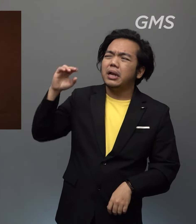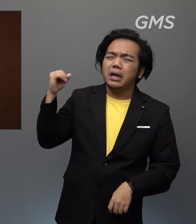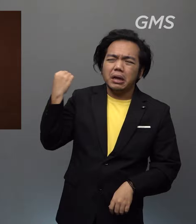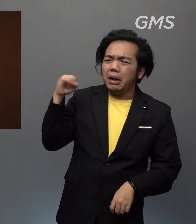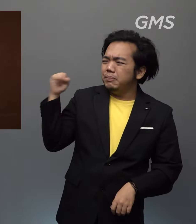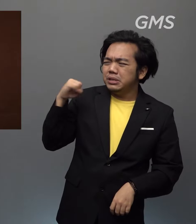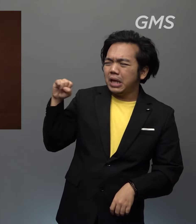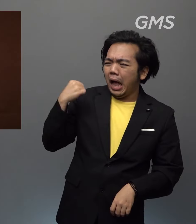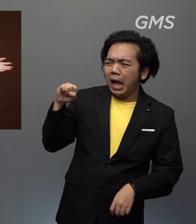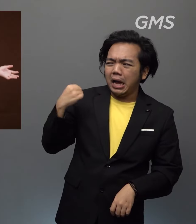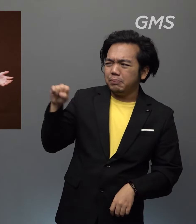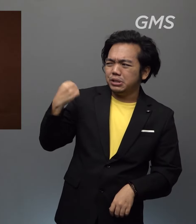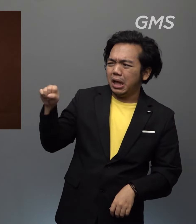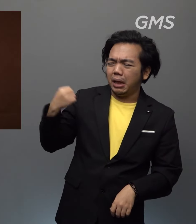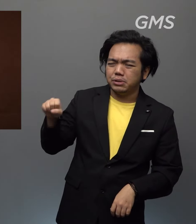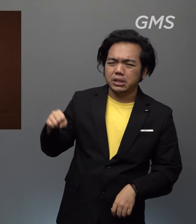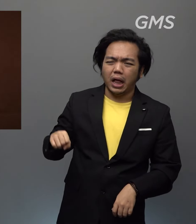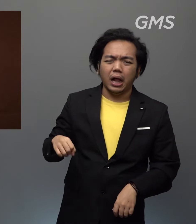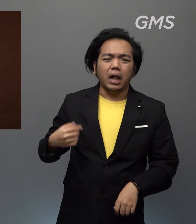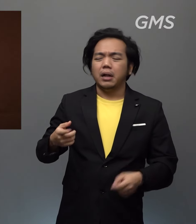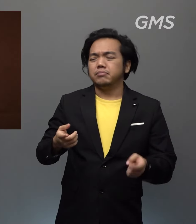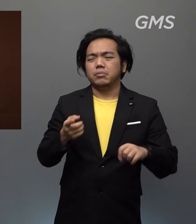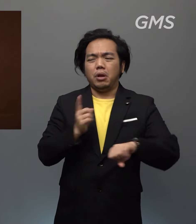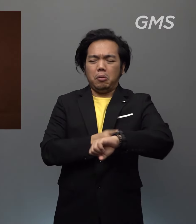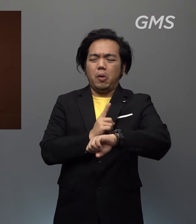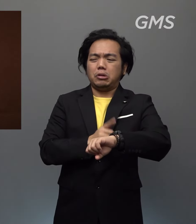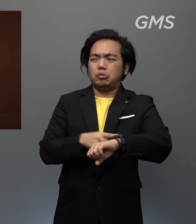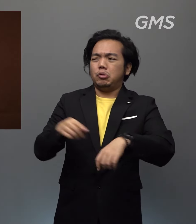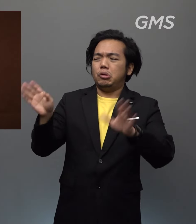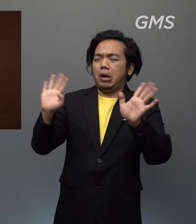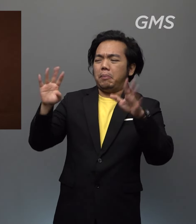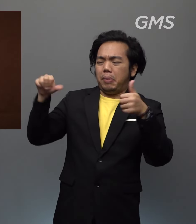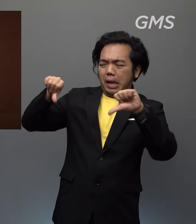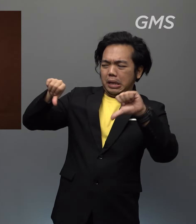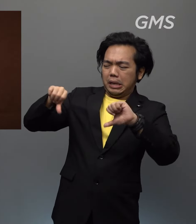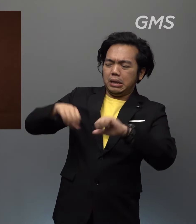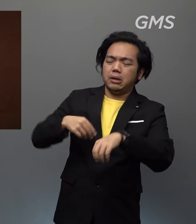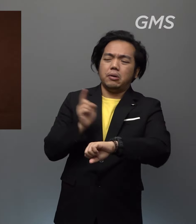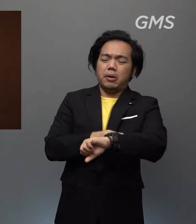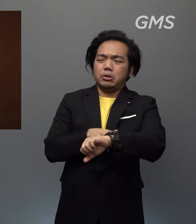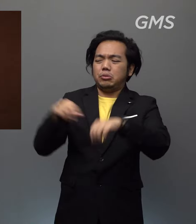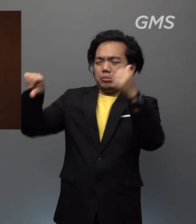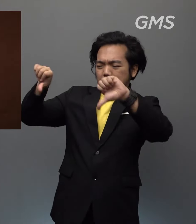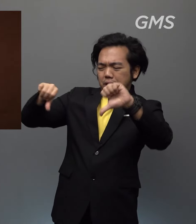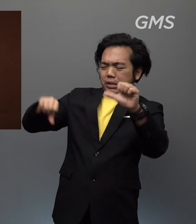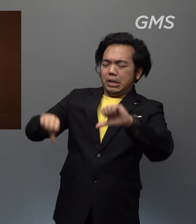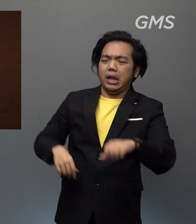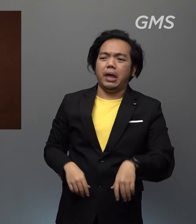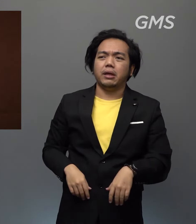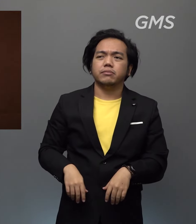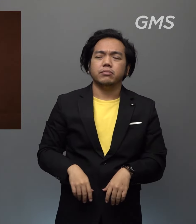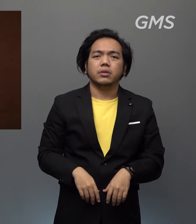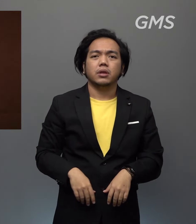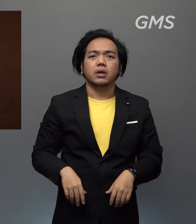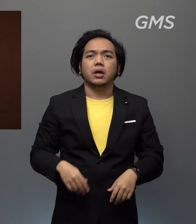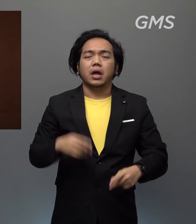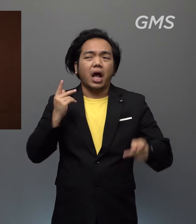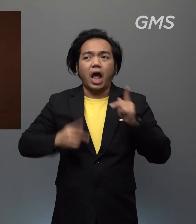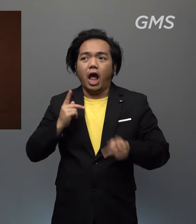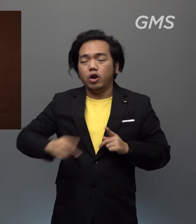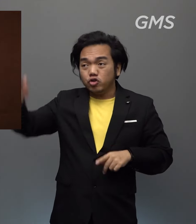Tuhan akan berikan kemenangan karena kondisinya begini. Tuhan, kayaknya kurang tepat kalau Tuhan berjanji, Tuhan mengingatkan kami